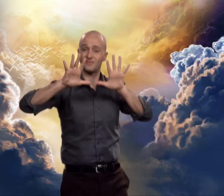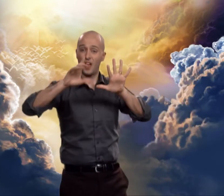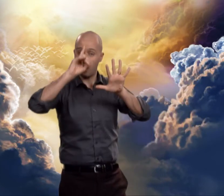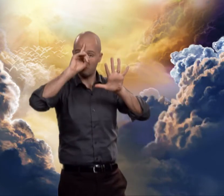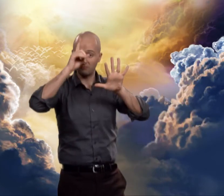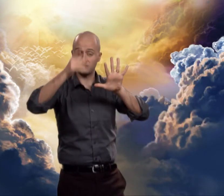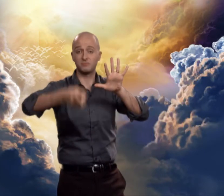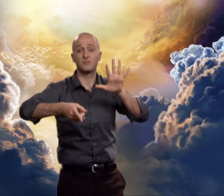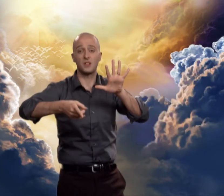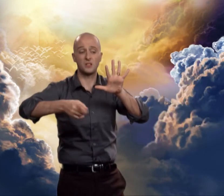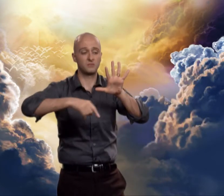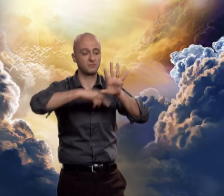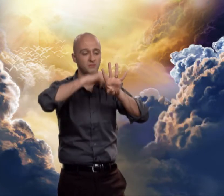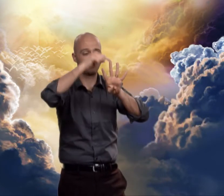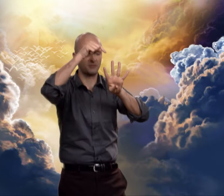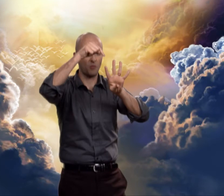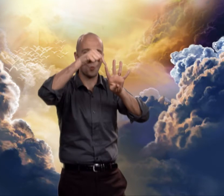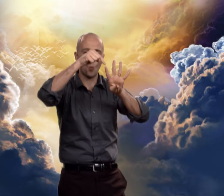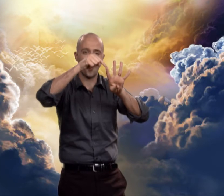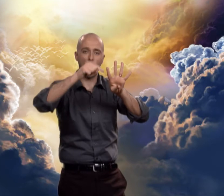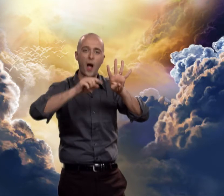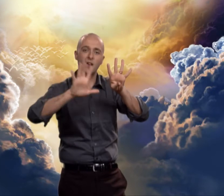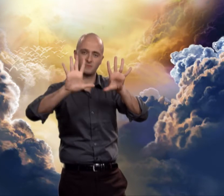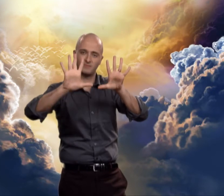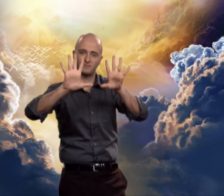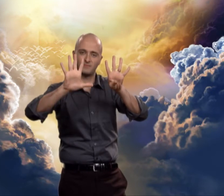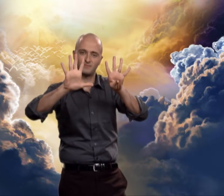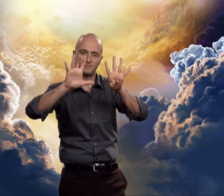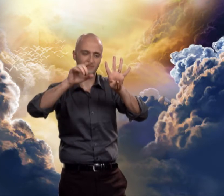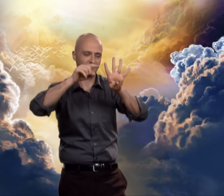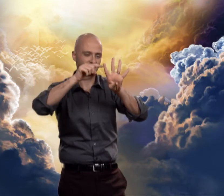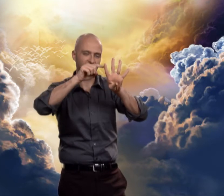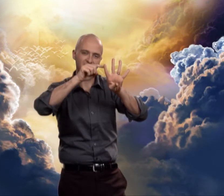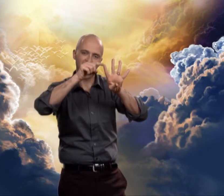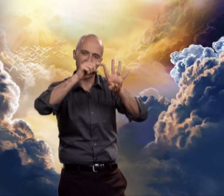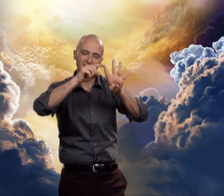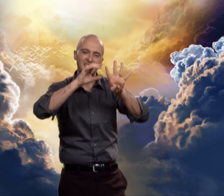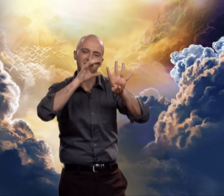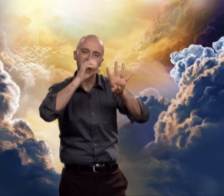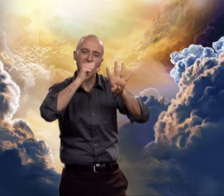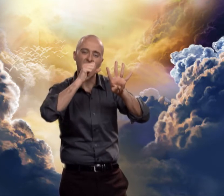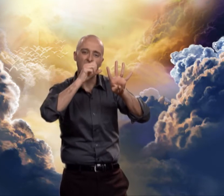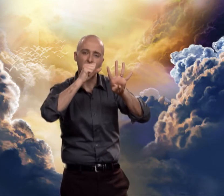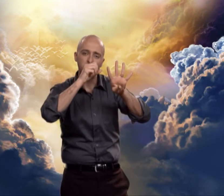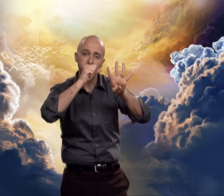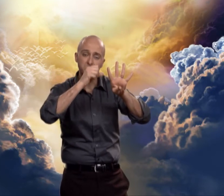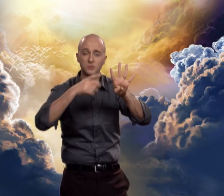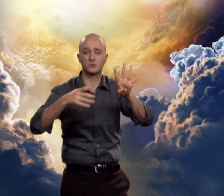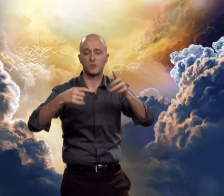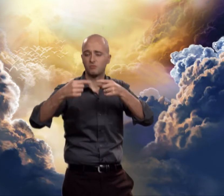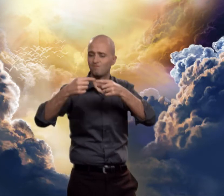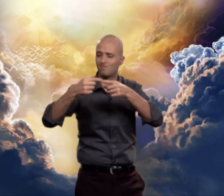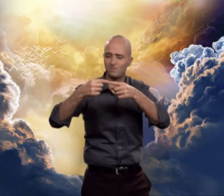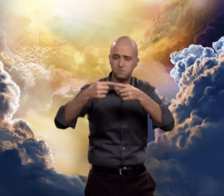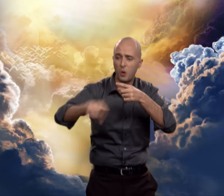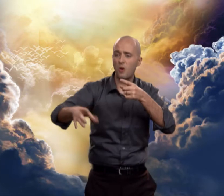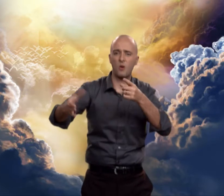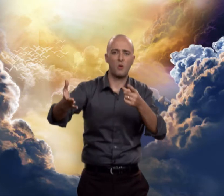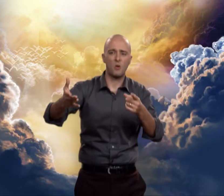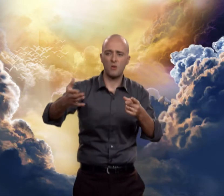A voz de Deus é ouvida, declarando o dia e a hora da vinda de Jesus. O povo de Deus fica a ouvir, tendo o